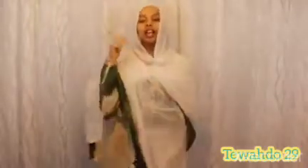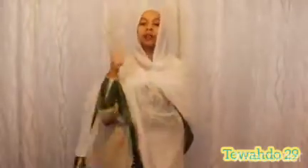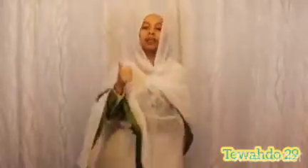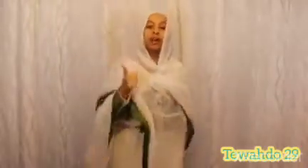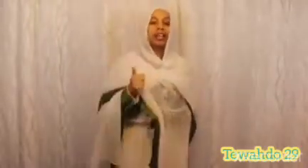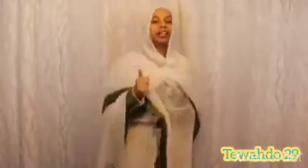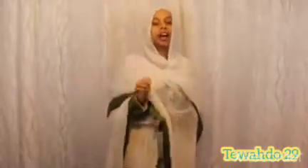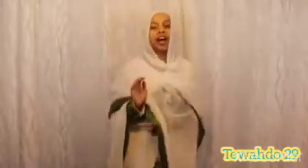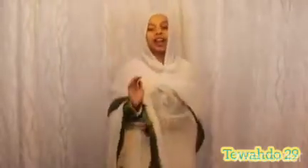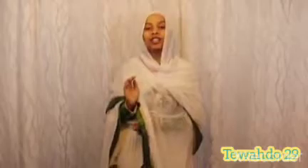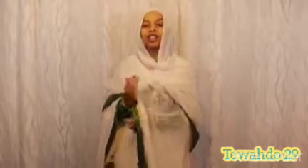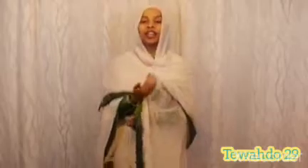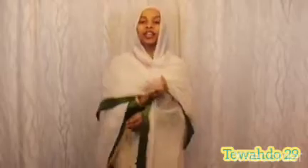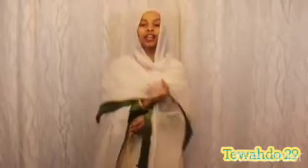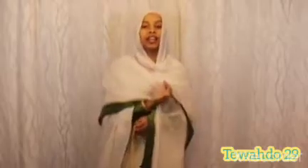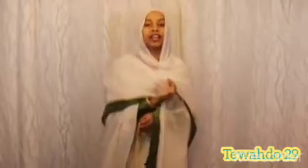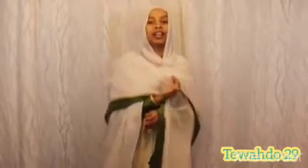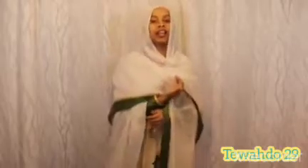ከሆነች ከመቤታችን